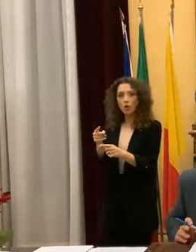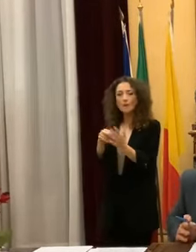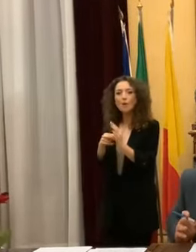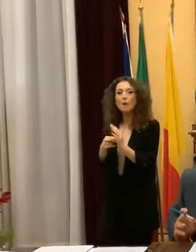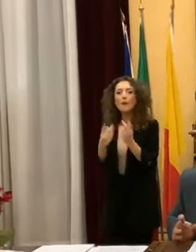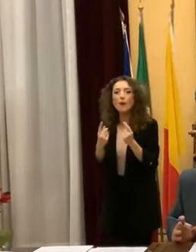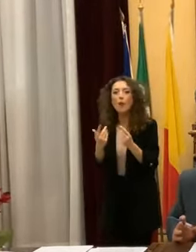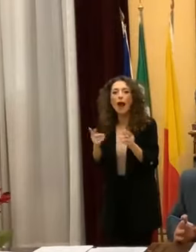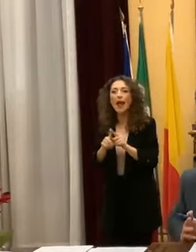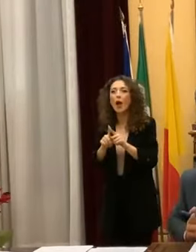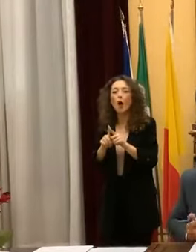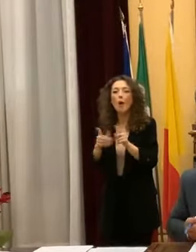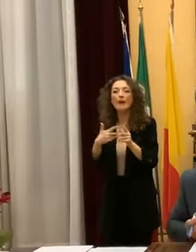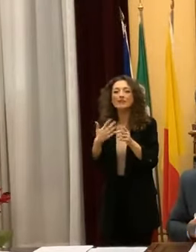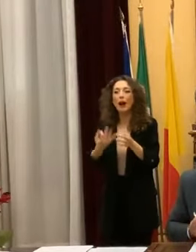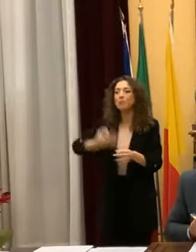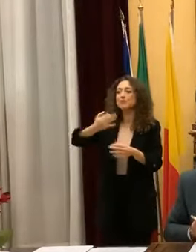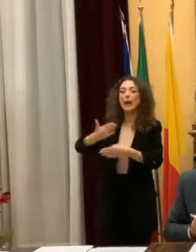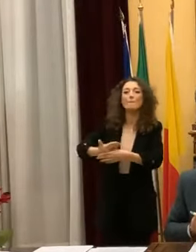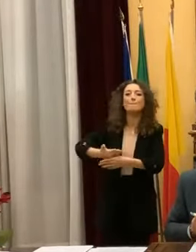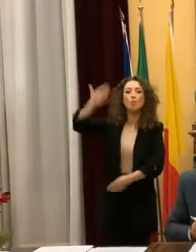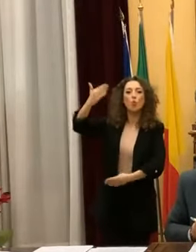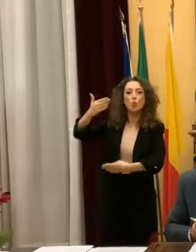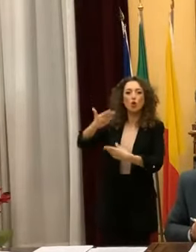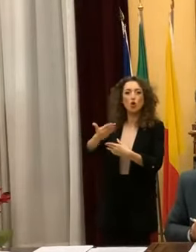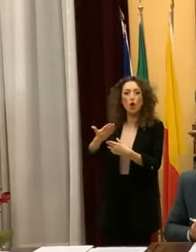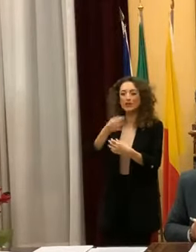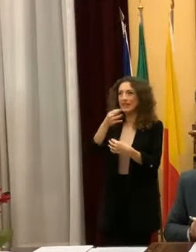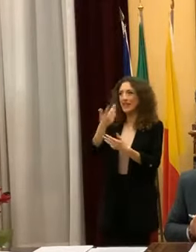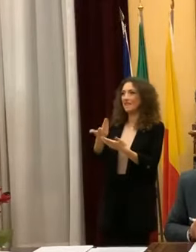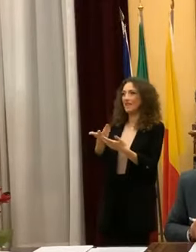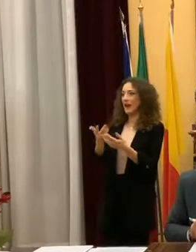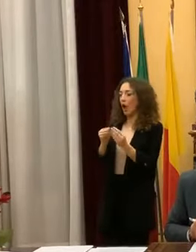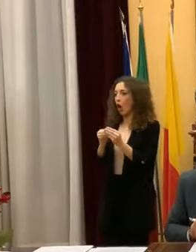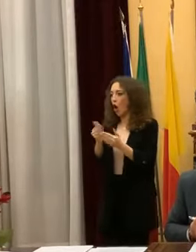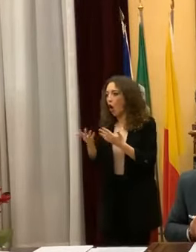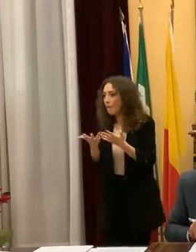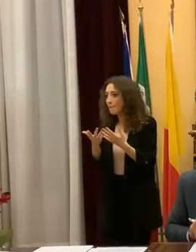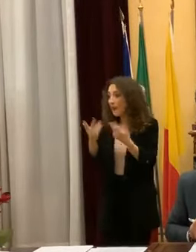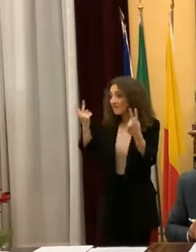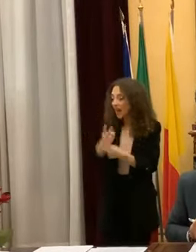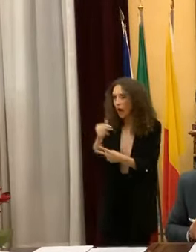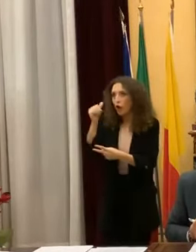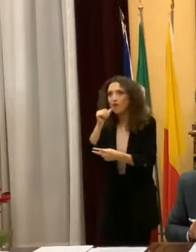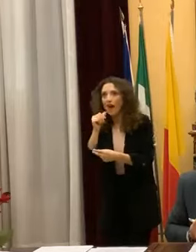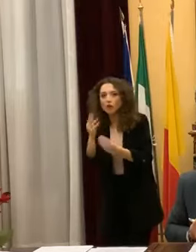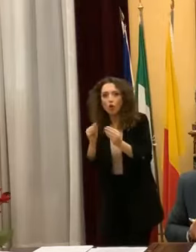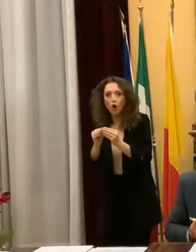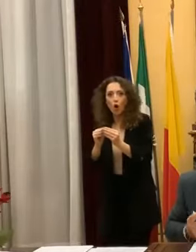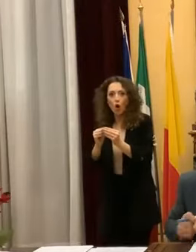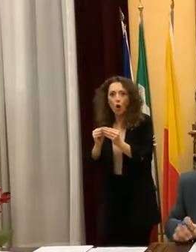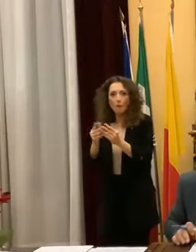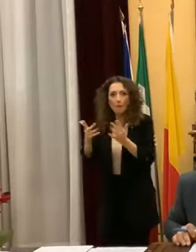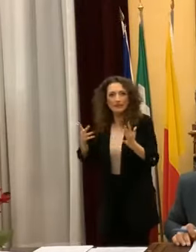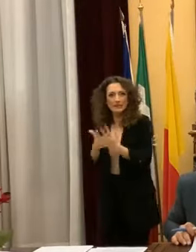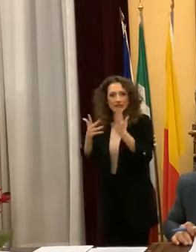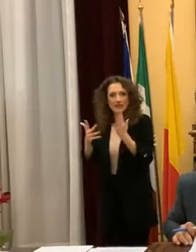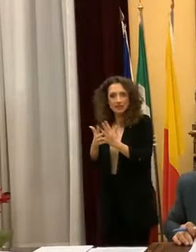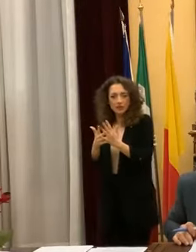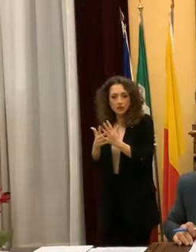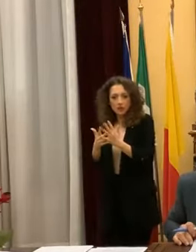non mi consentivano di arrivare ad avere l'oggettività dell'elemento per poter inchiodare tutti. E non avete idea del cuore